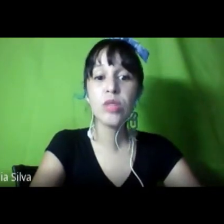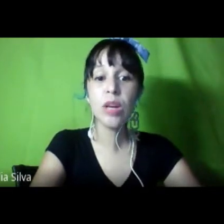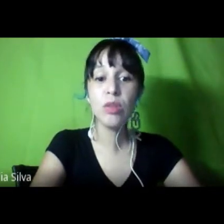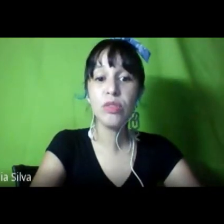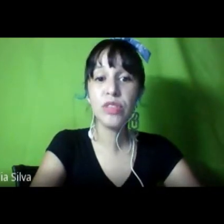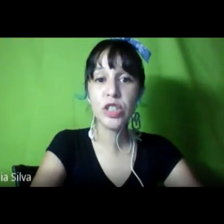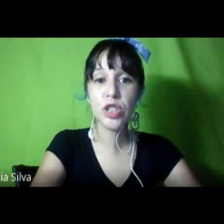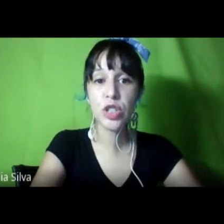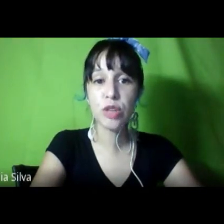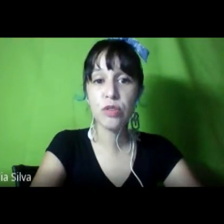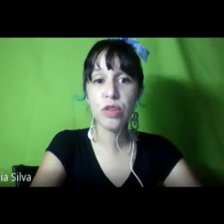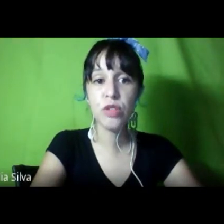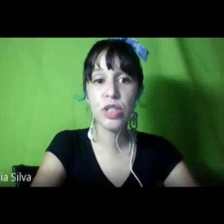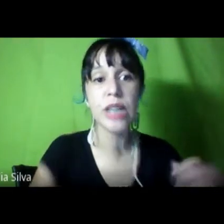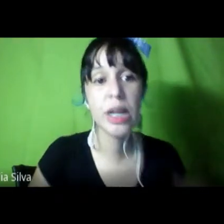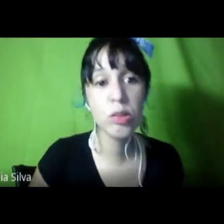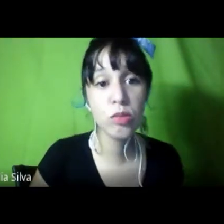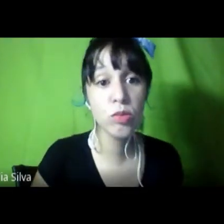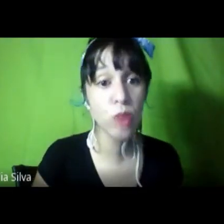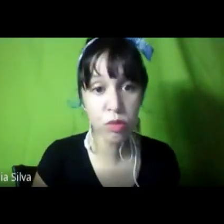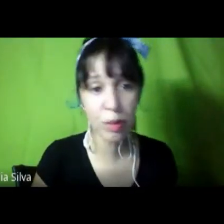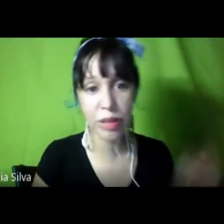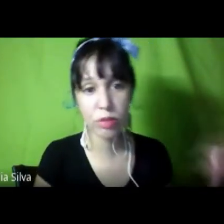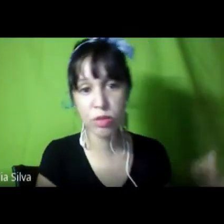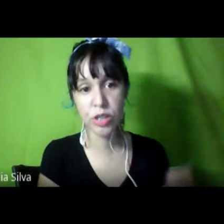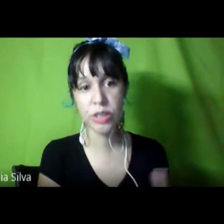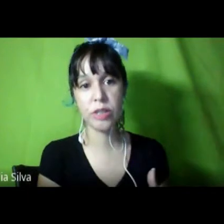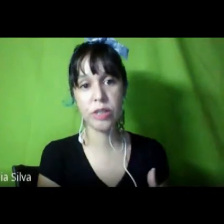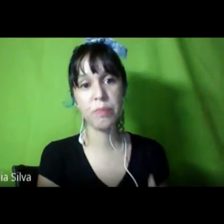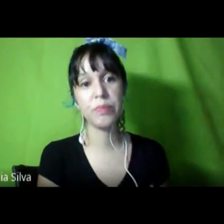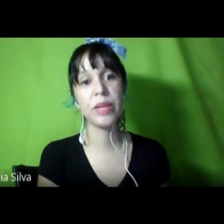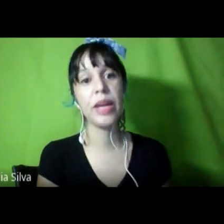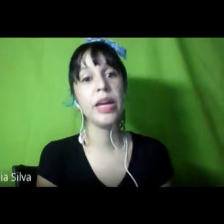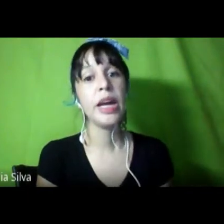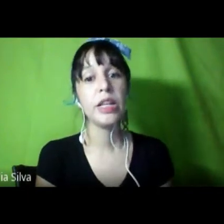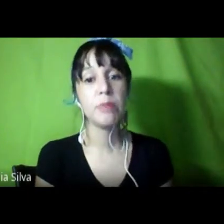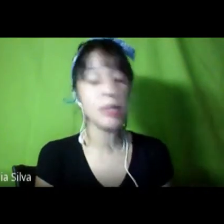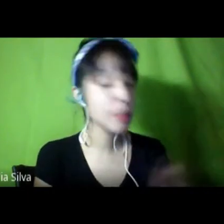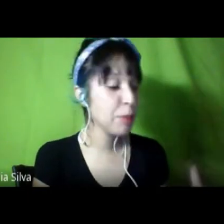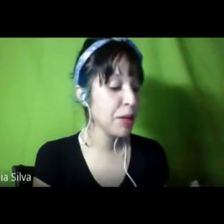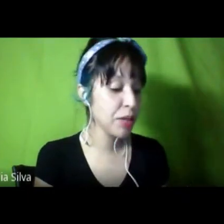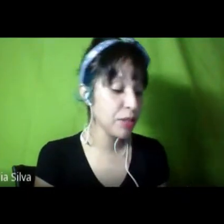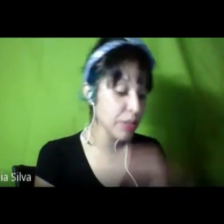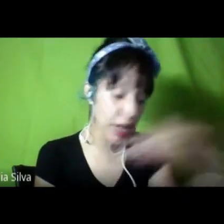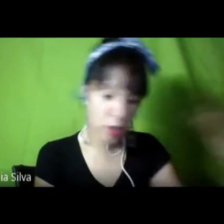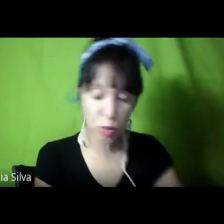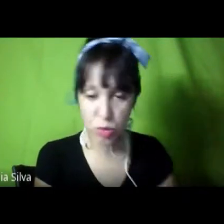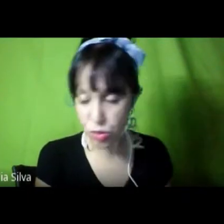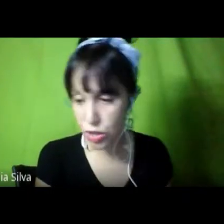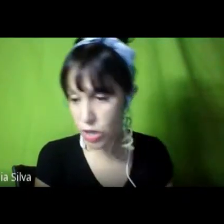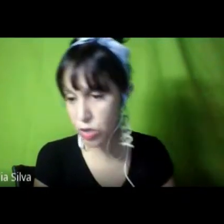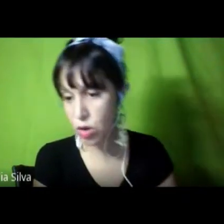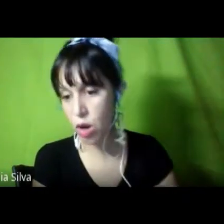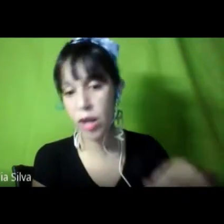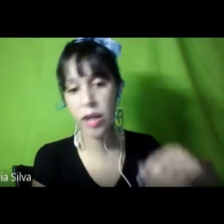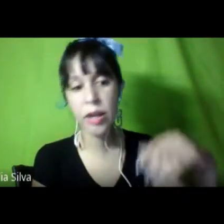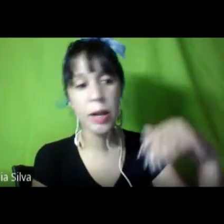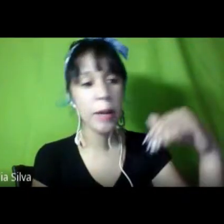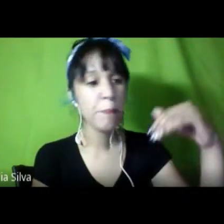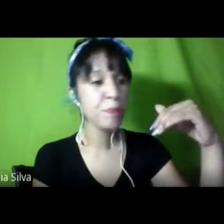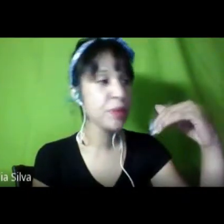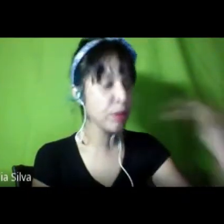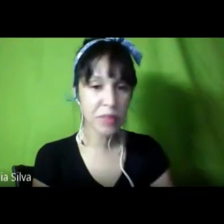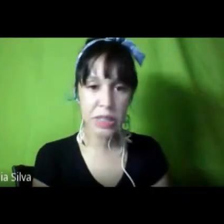No século XX, foi utilizado um novo método de ensino, né? Eles perceberam que saiu muito surdo da